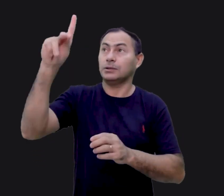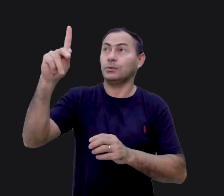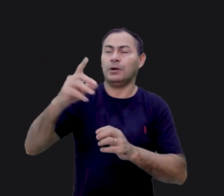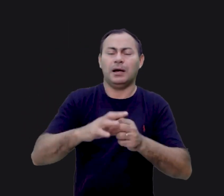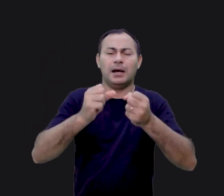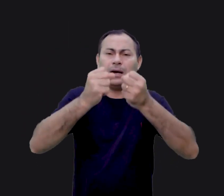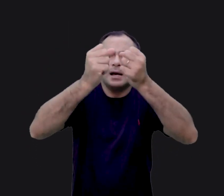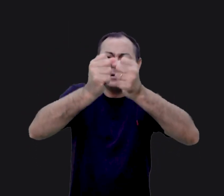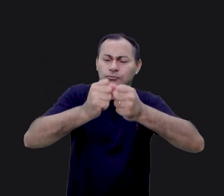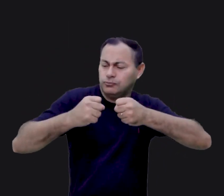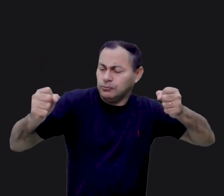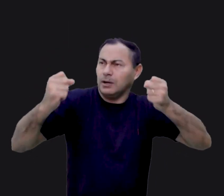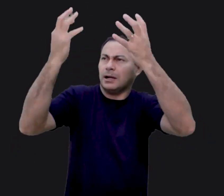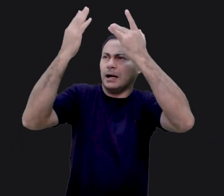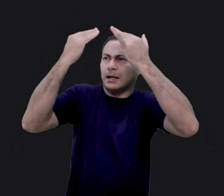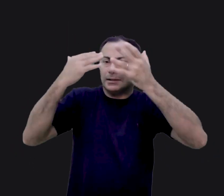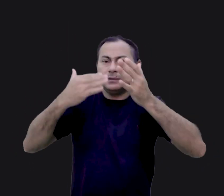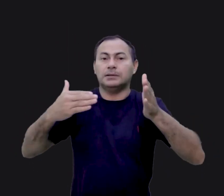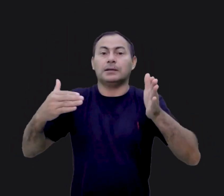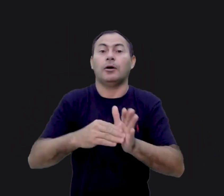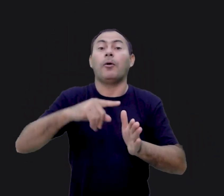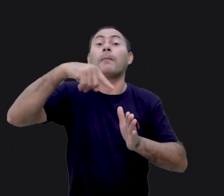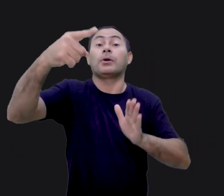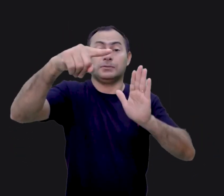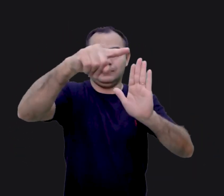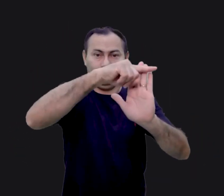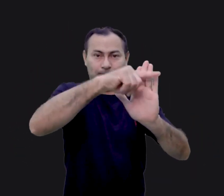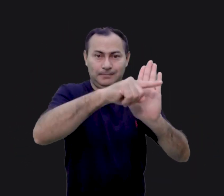da sua imensa graça até o próximo programa